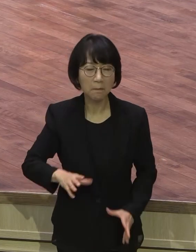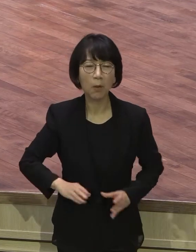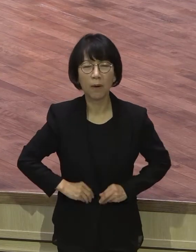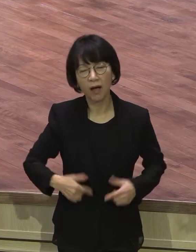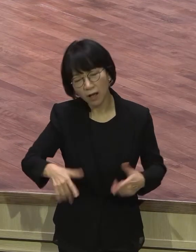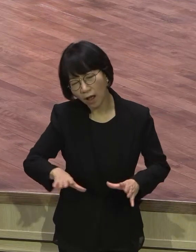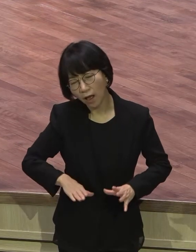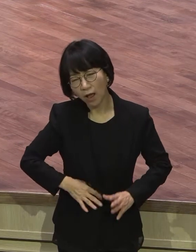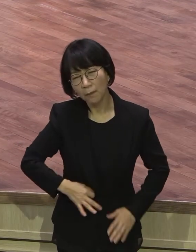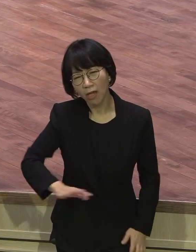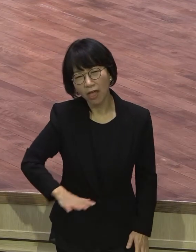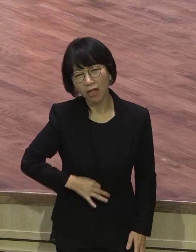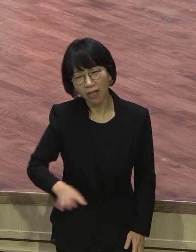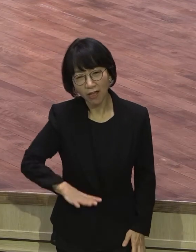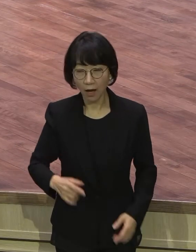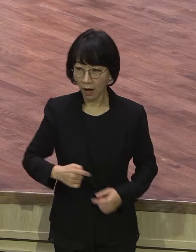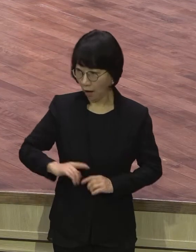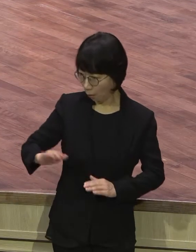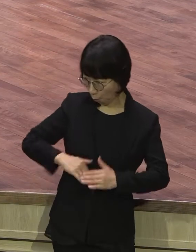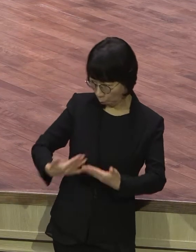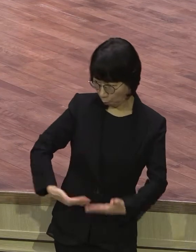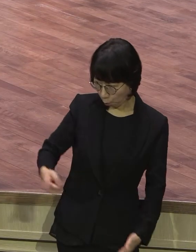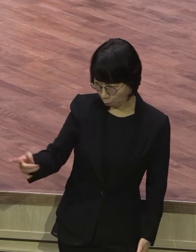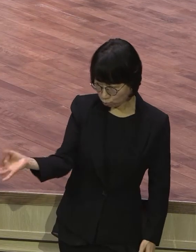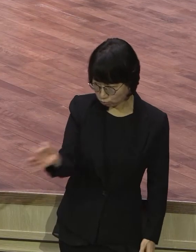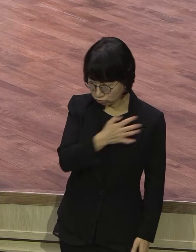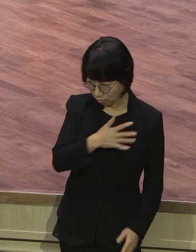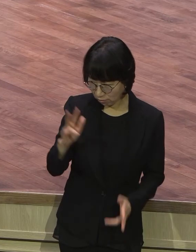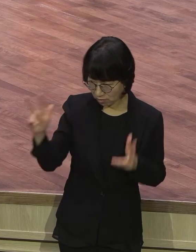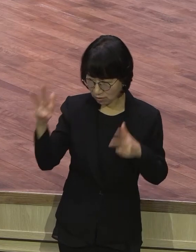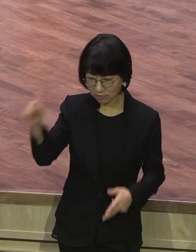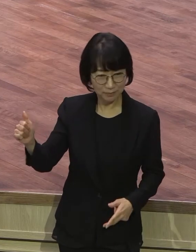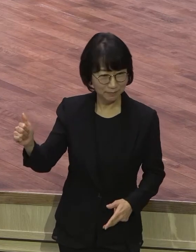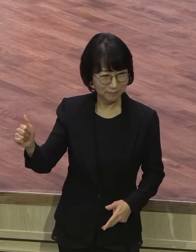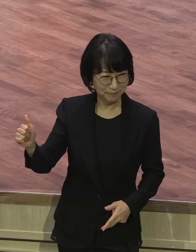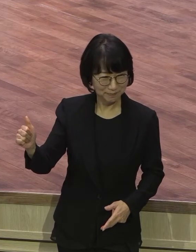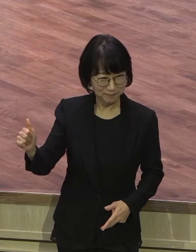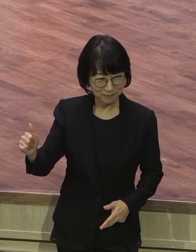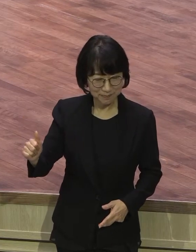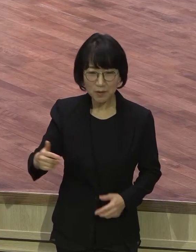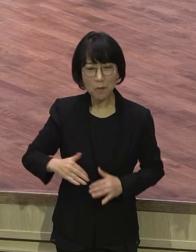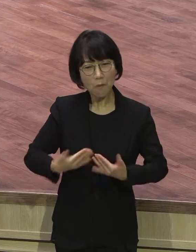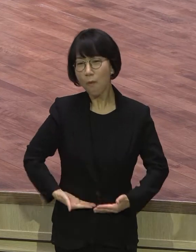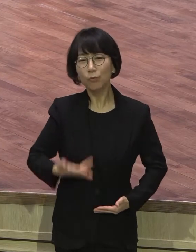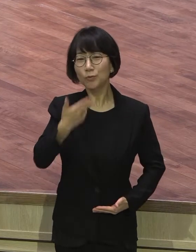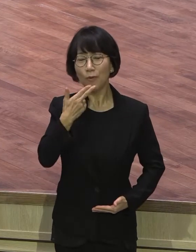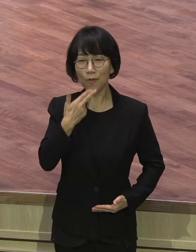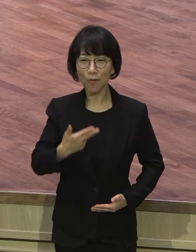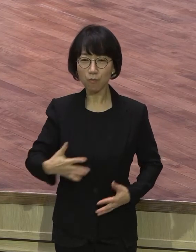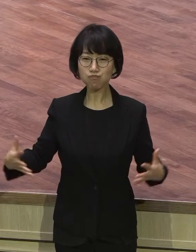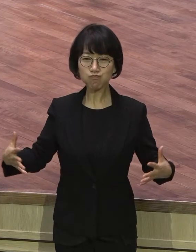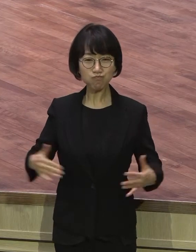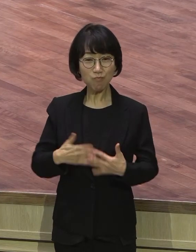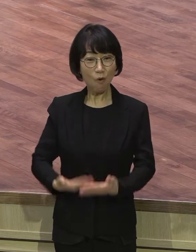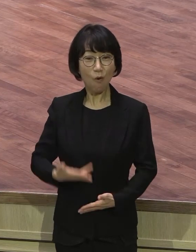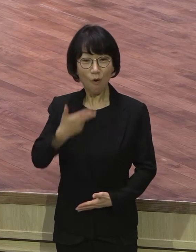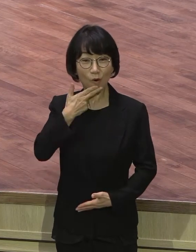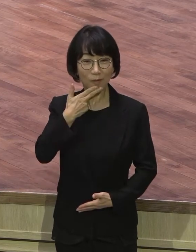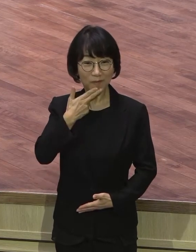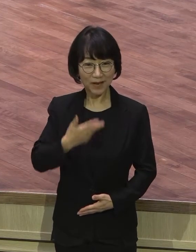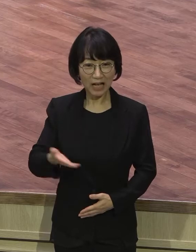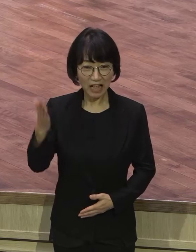배 나온 사람 부러워가지고, 배 나온 사람 뭐라 그랬어요? 사장님 그랬어요. 배 나온 사람 거의 없었기 때문에. 요즘 배